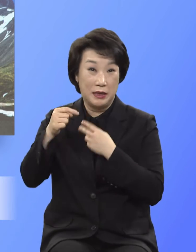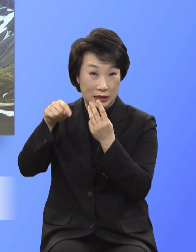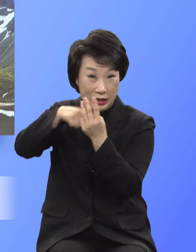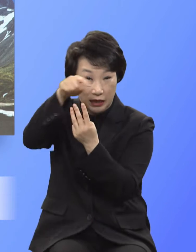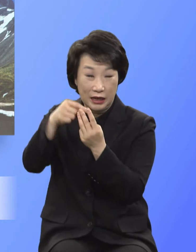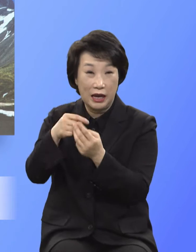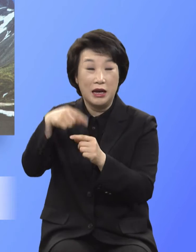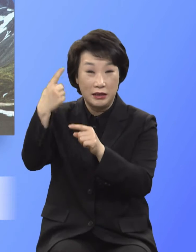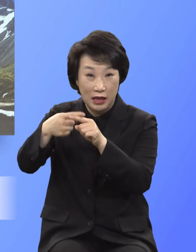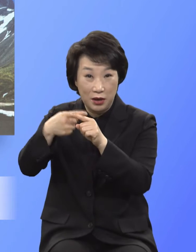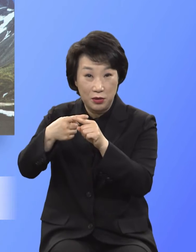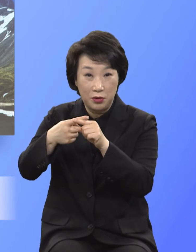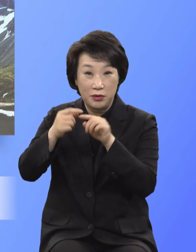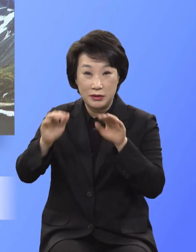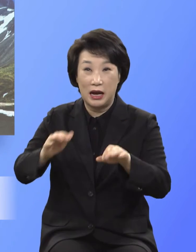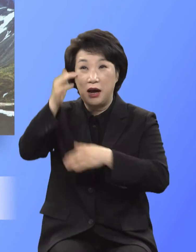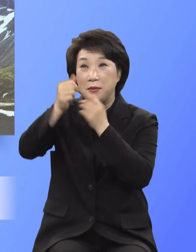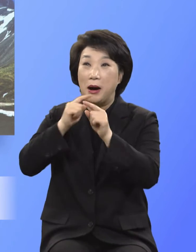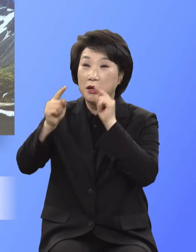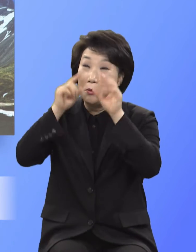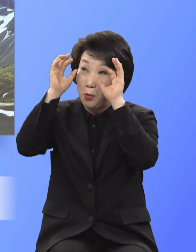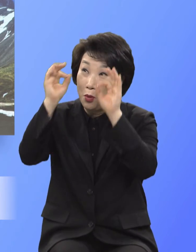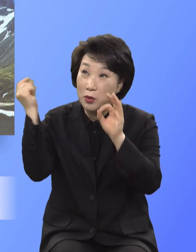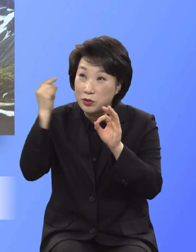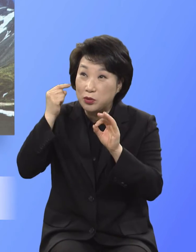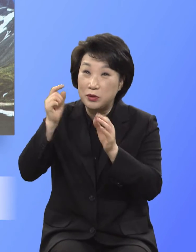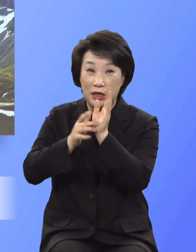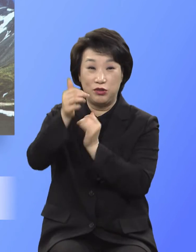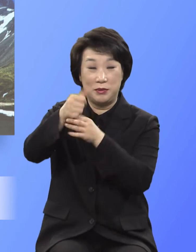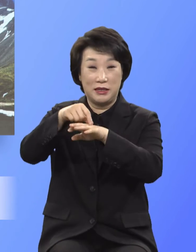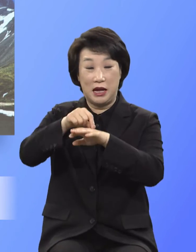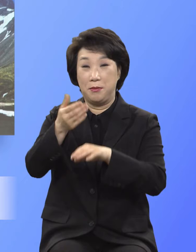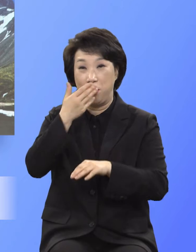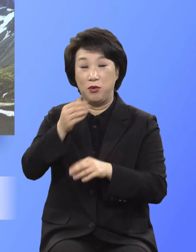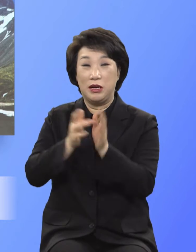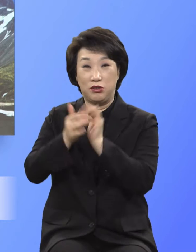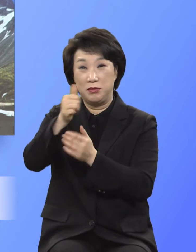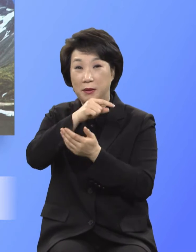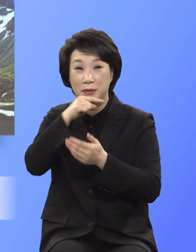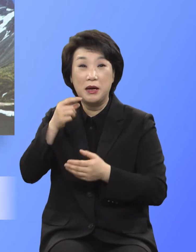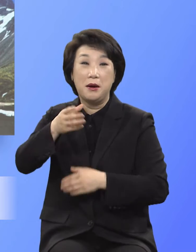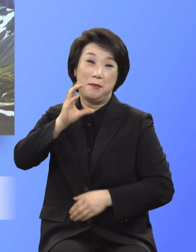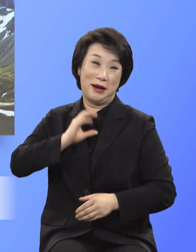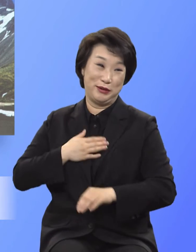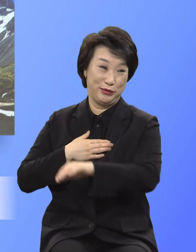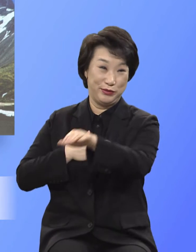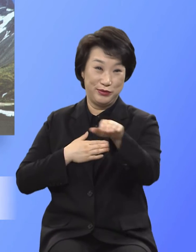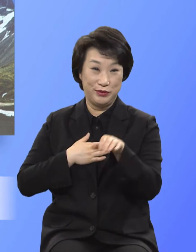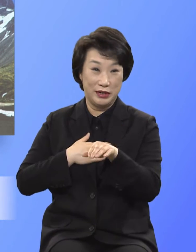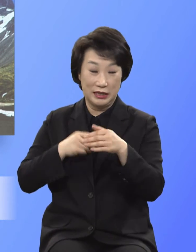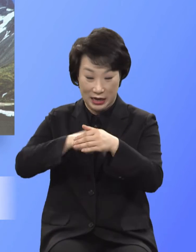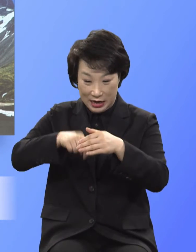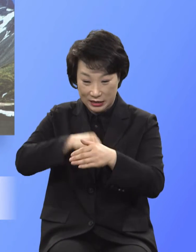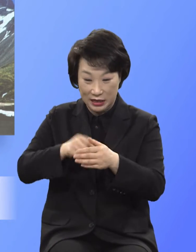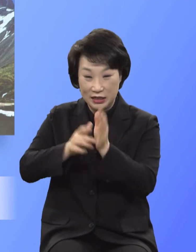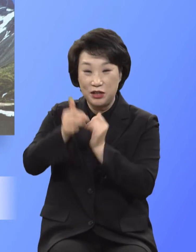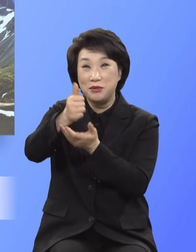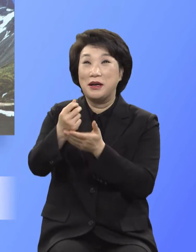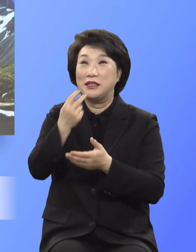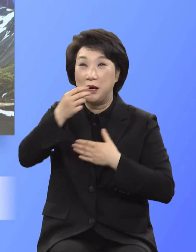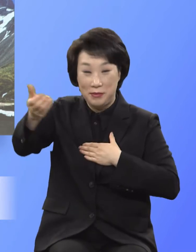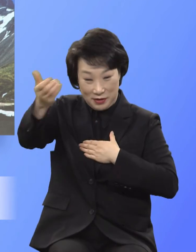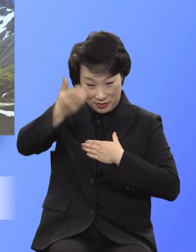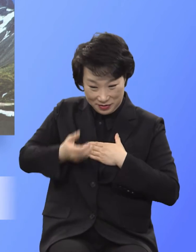동격입니다. 말씀을 들으면서 살을 먹고 피를 마심으로 말미암아 내 안에 예수의